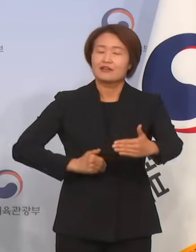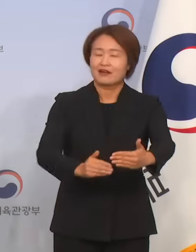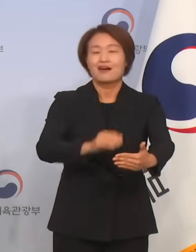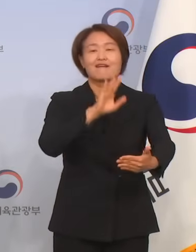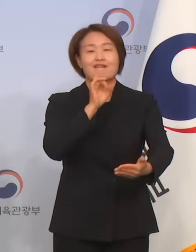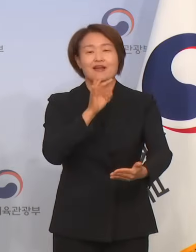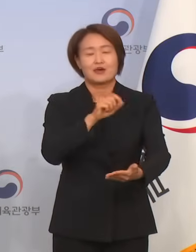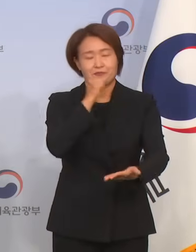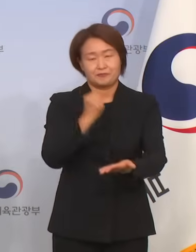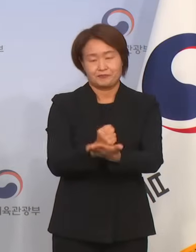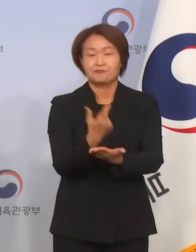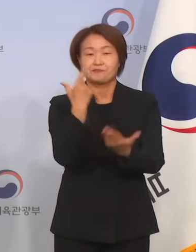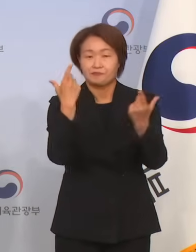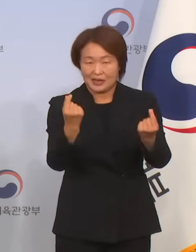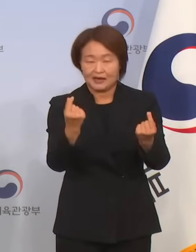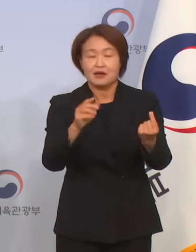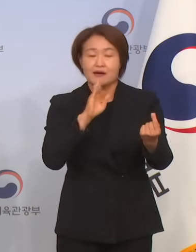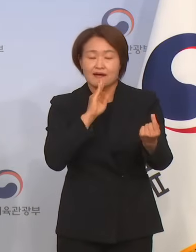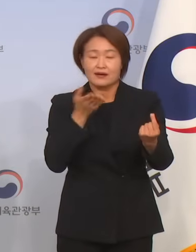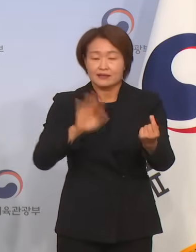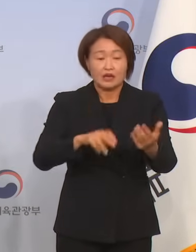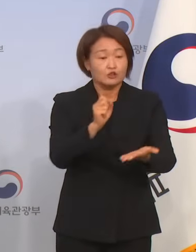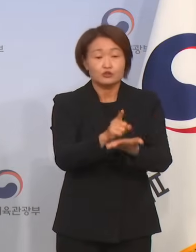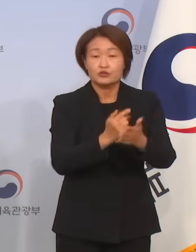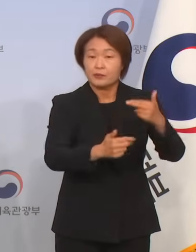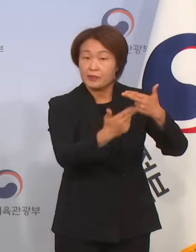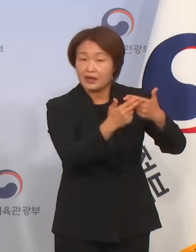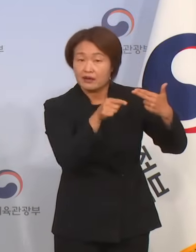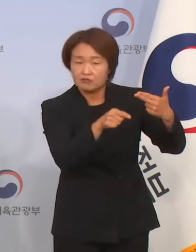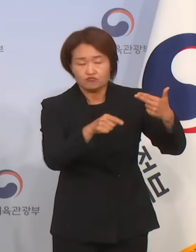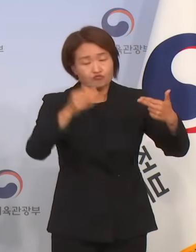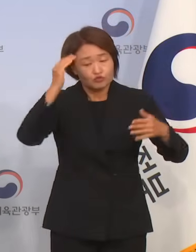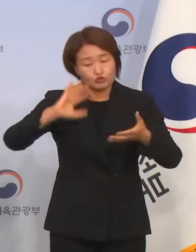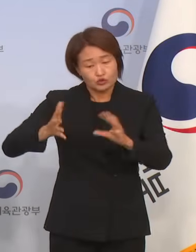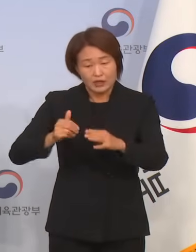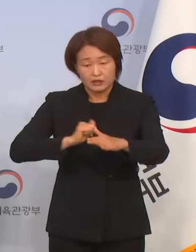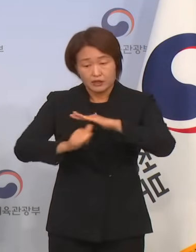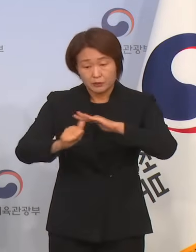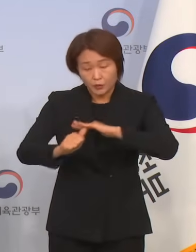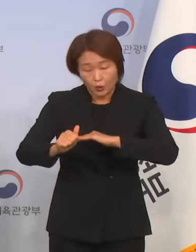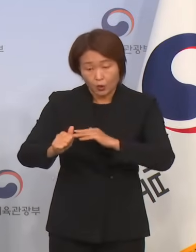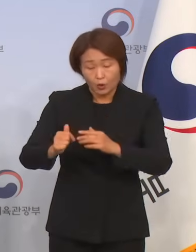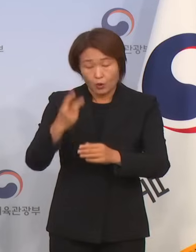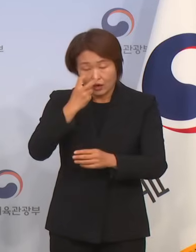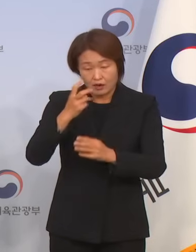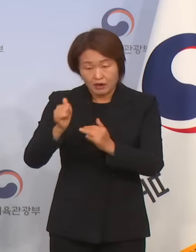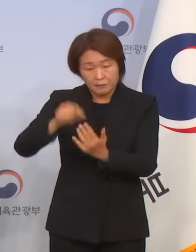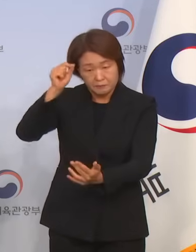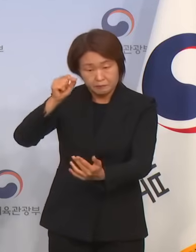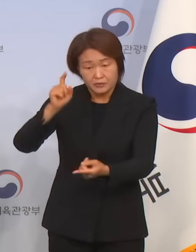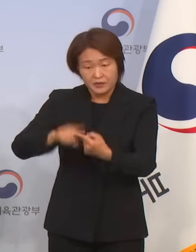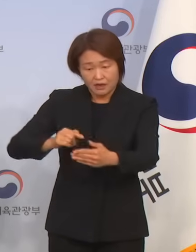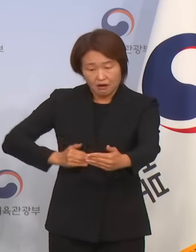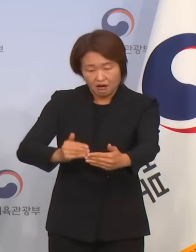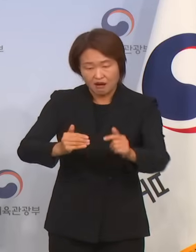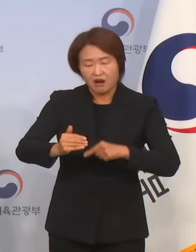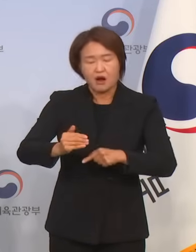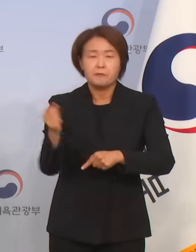절차입니다. 그런데 축구협회는 국가대표팀 감독 선임 절차를 지키지